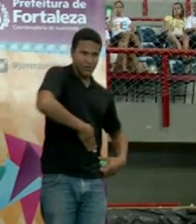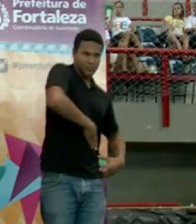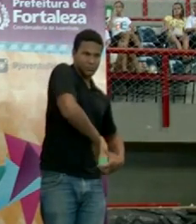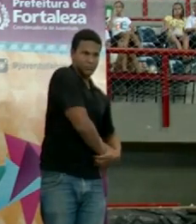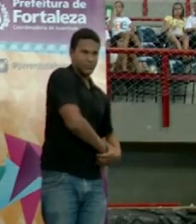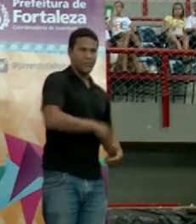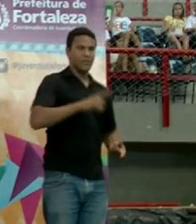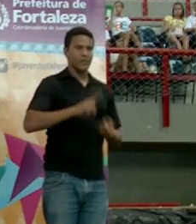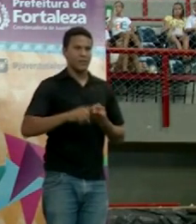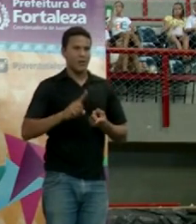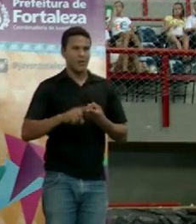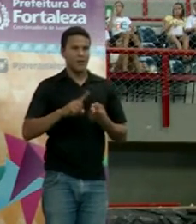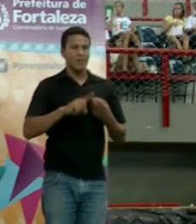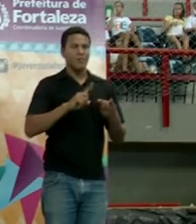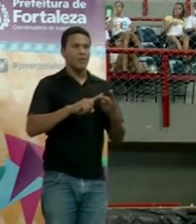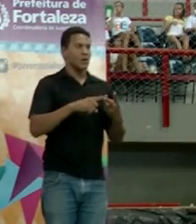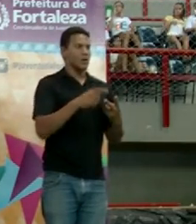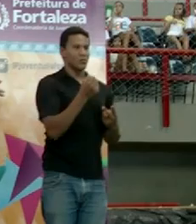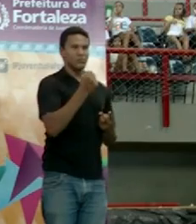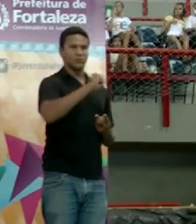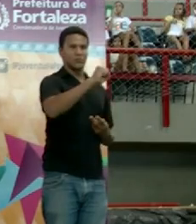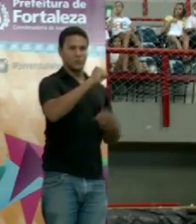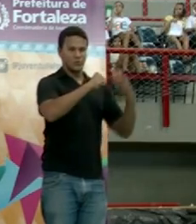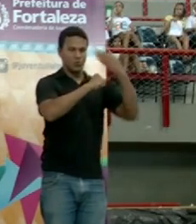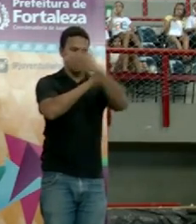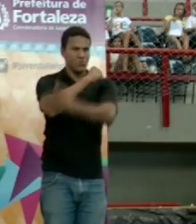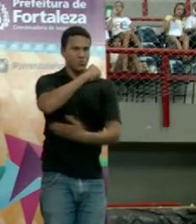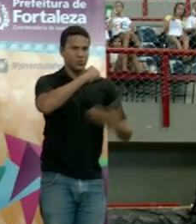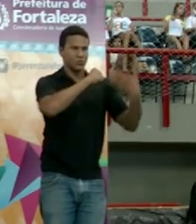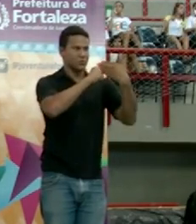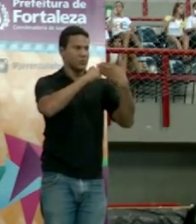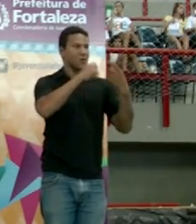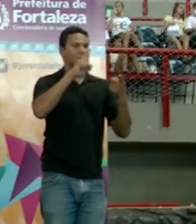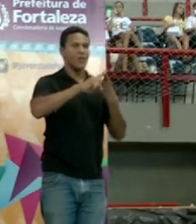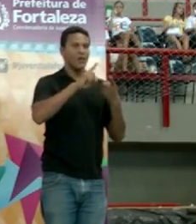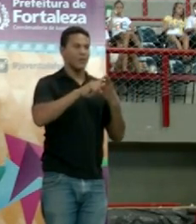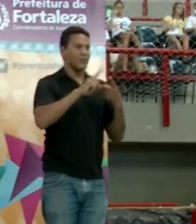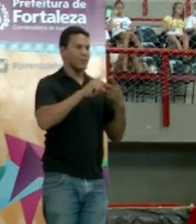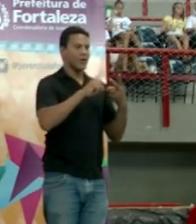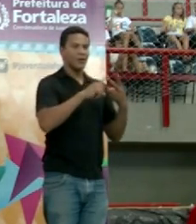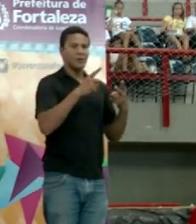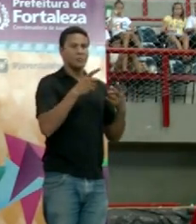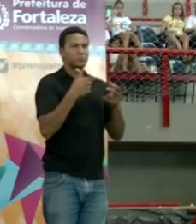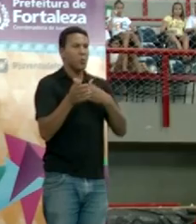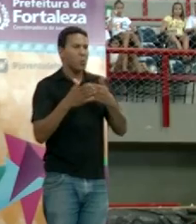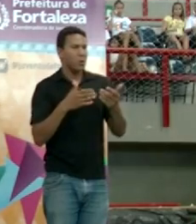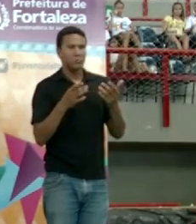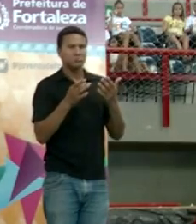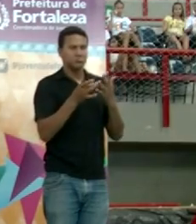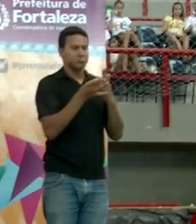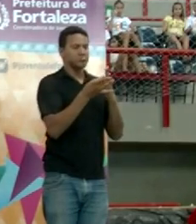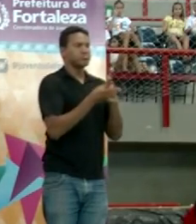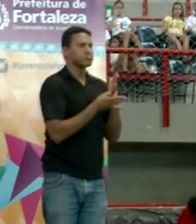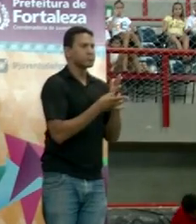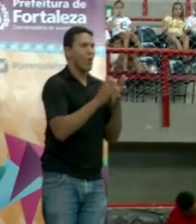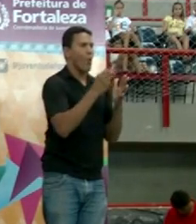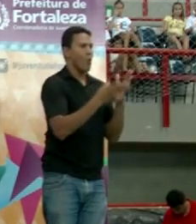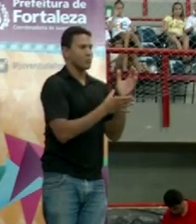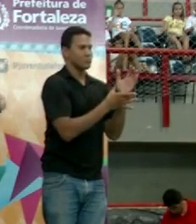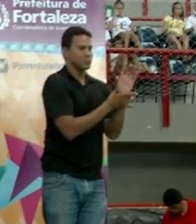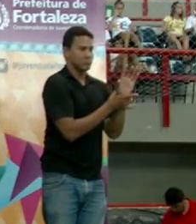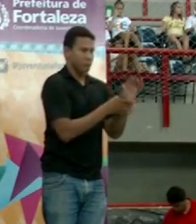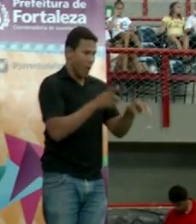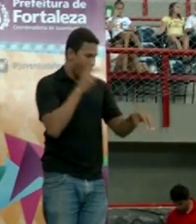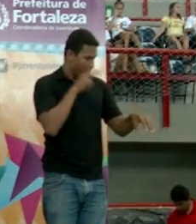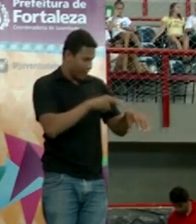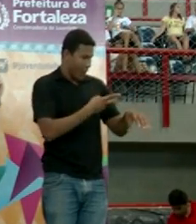símbolo para ele provar que era nobre. Geralmente era um anel, geralmente era alguma pulseira, para poder mostrar que